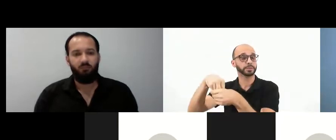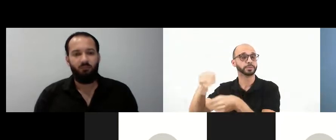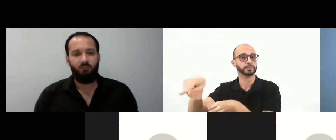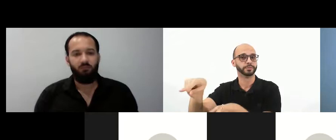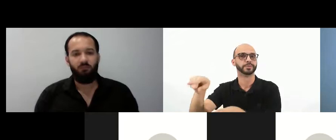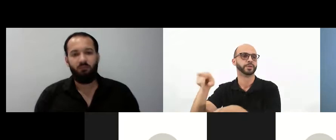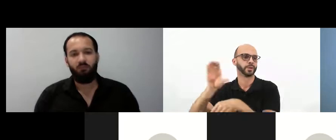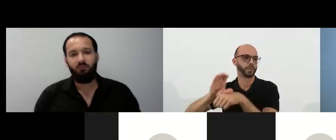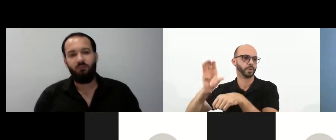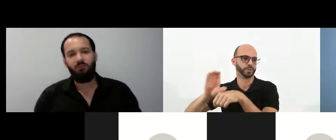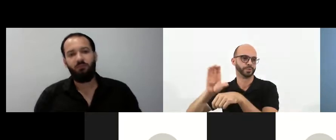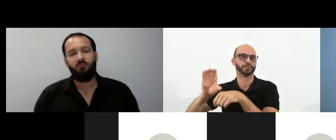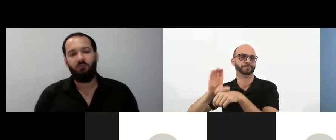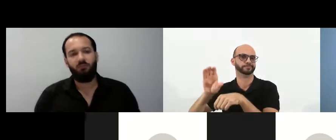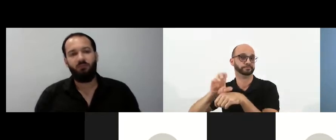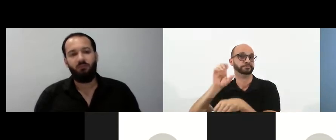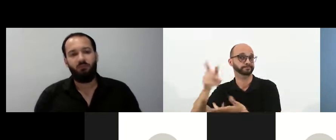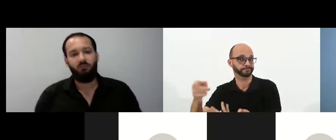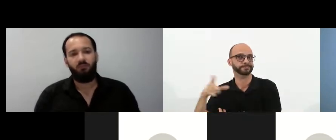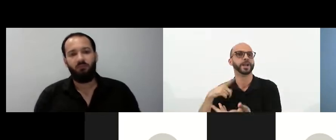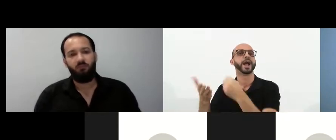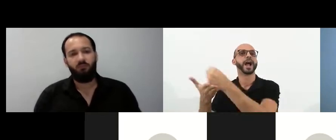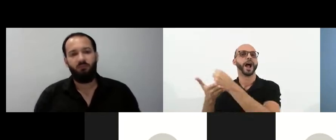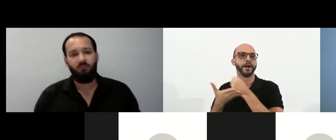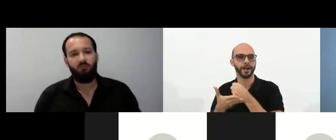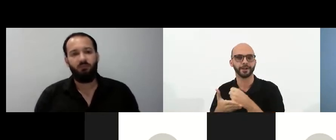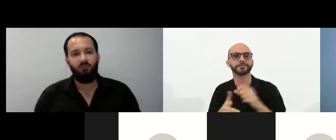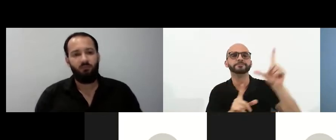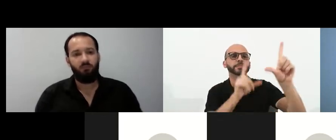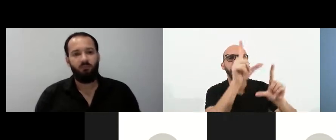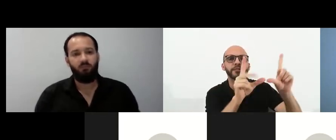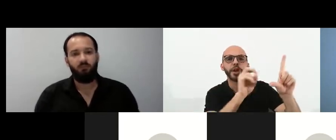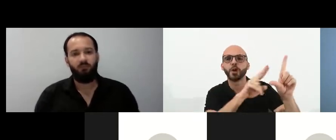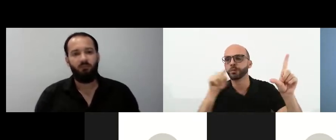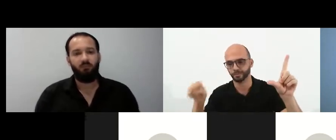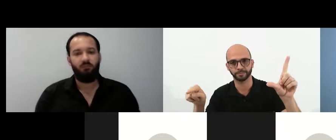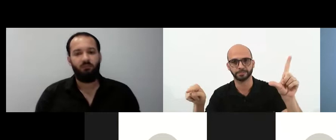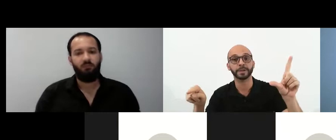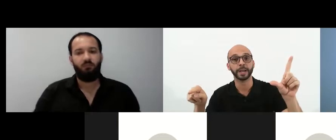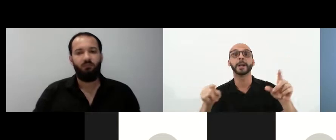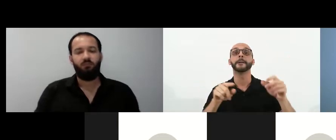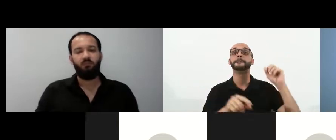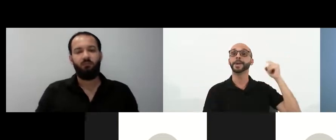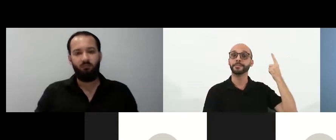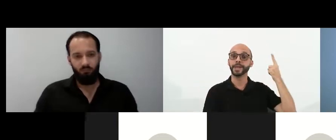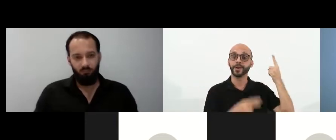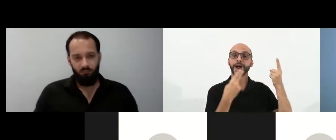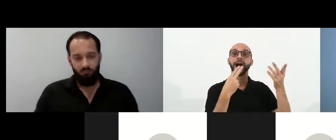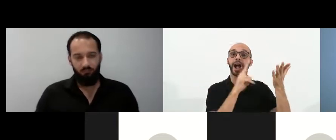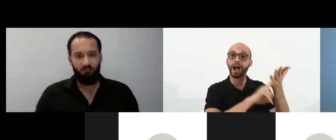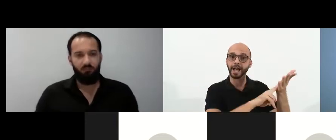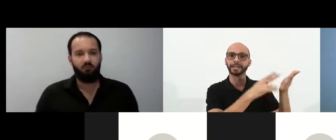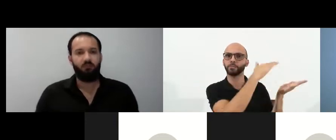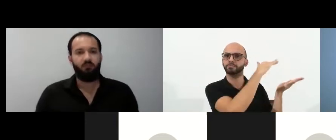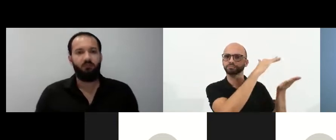também poderiam fazer os estudos, então também foi uma das formas utilizadas, que também ajudou bastante. A televisão também foi uma